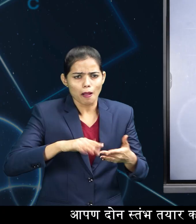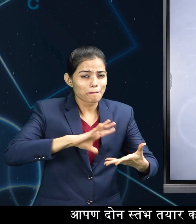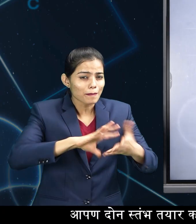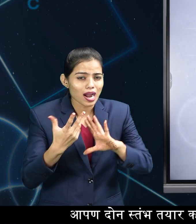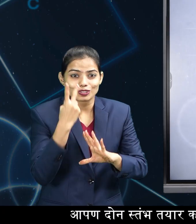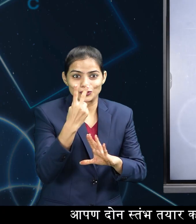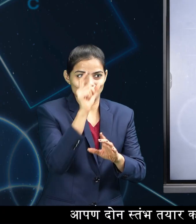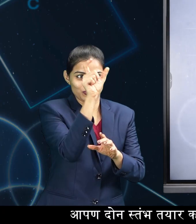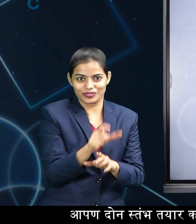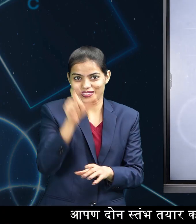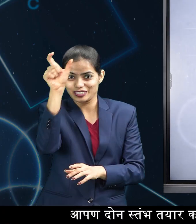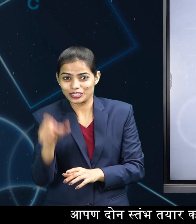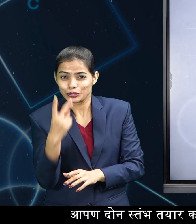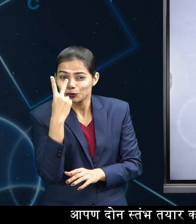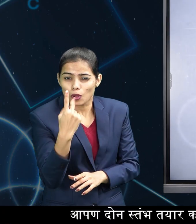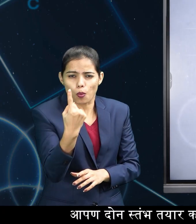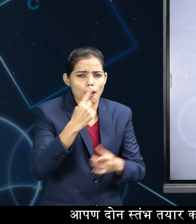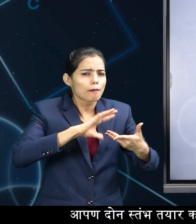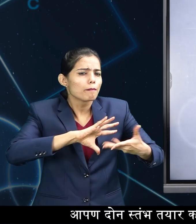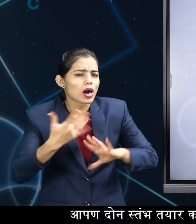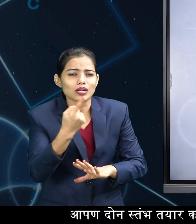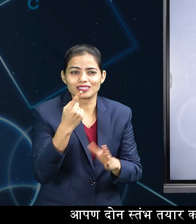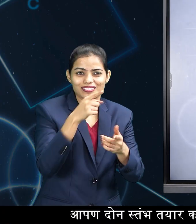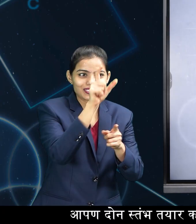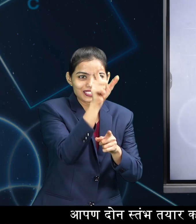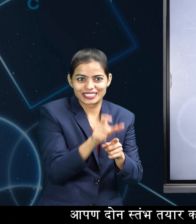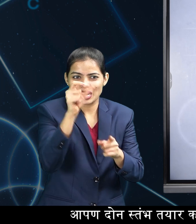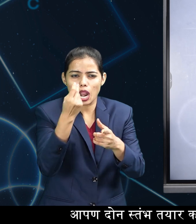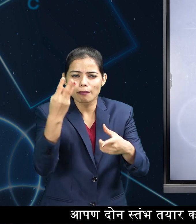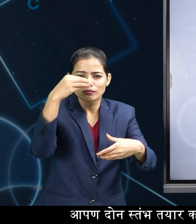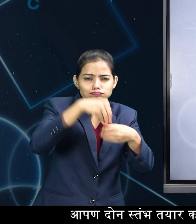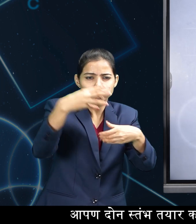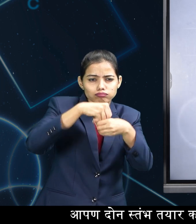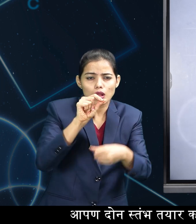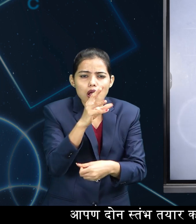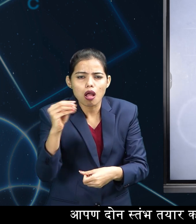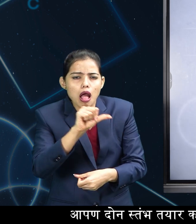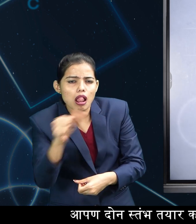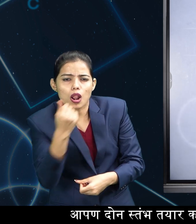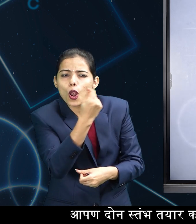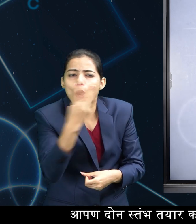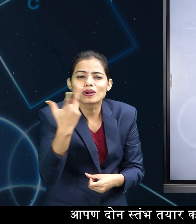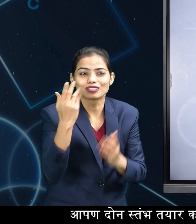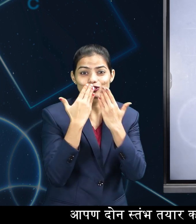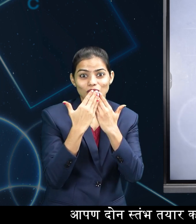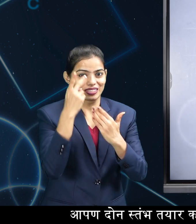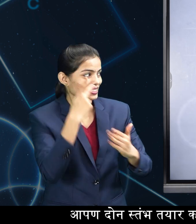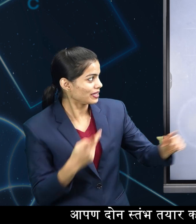आपण 2 स्तंभ तयार करू, एक गुणांसाठी आणि दुसरा विद्यार्थ्यांच्या संख्येसाठी.